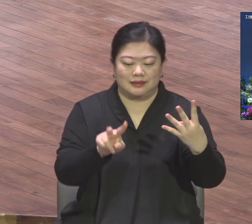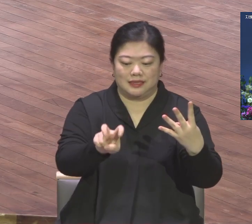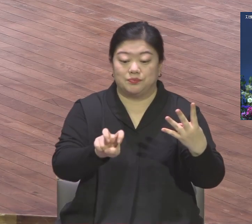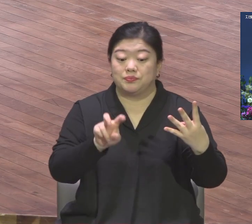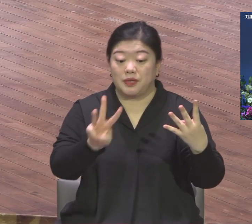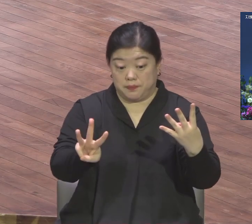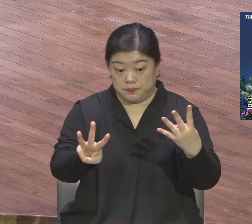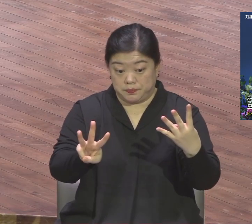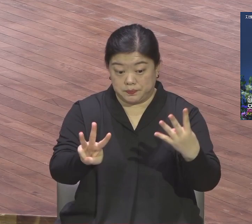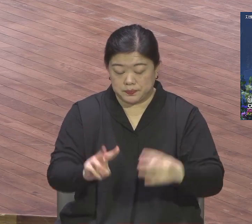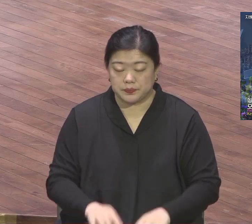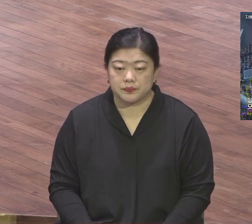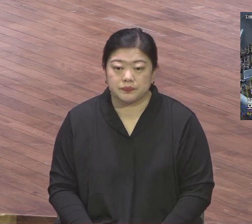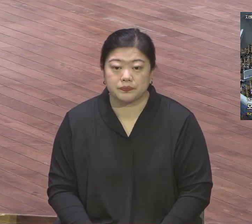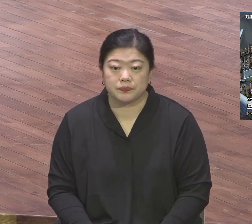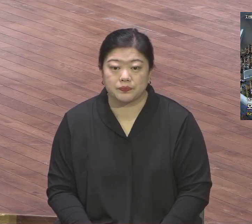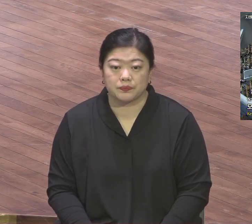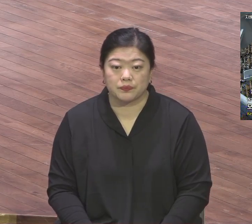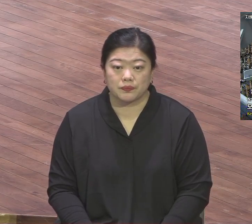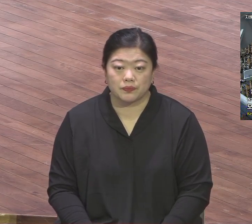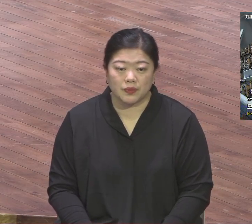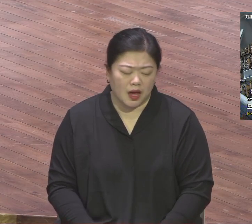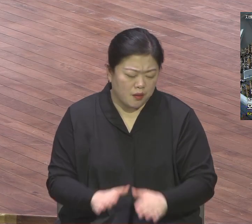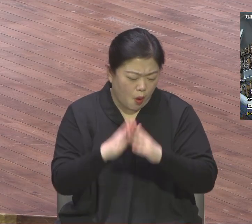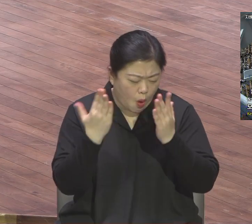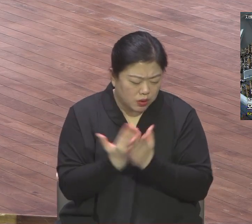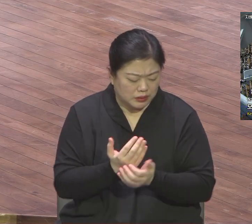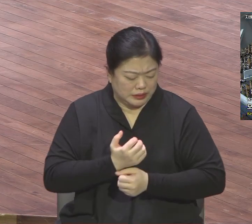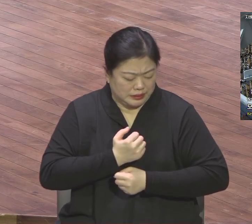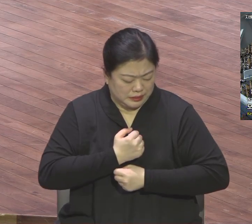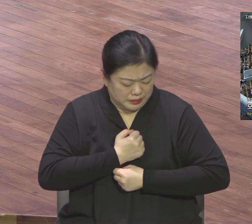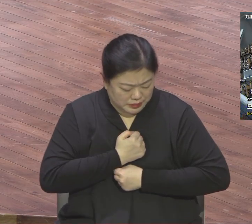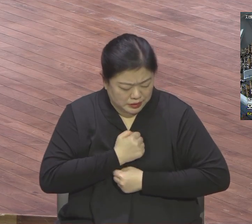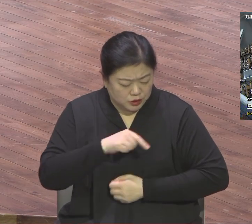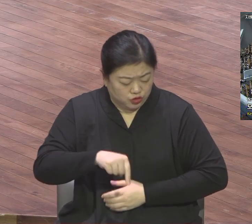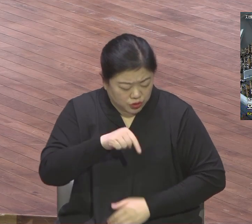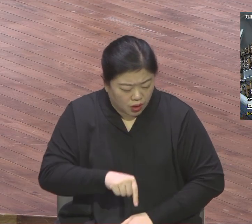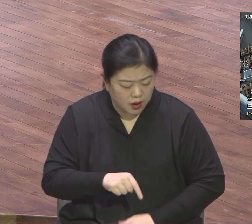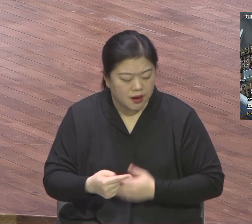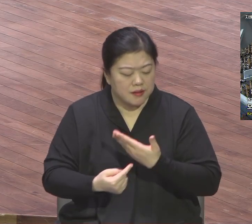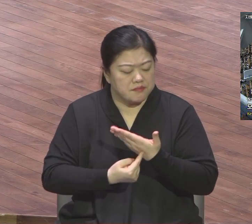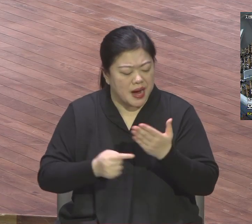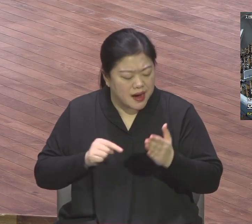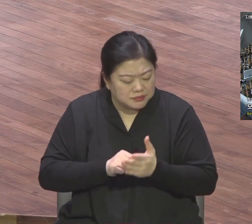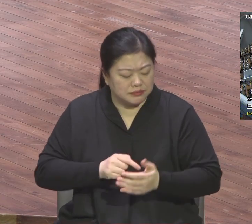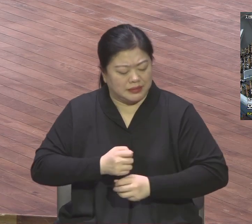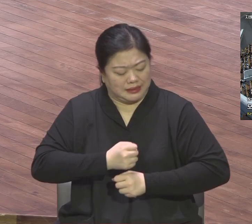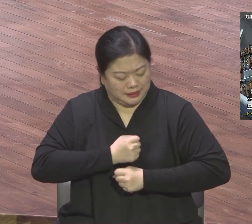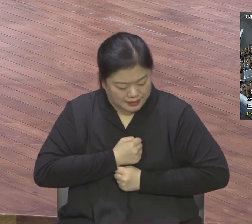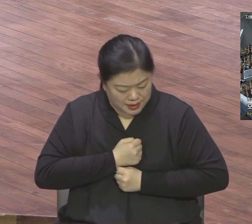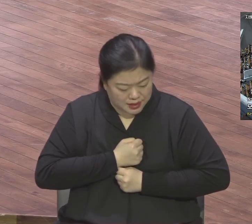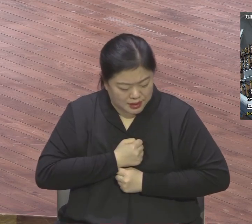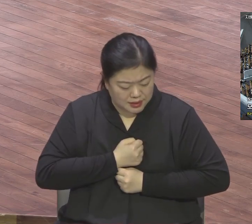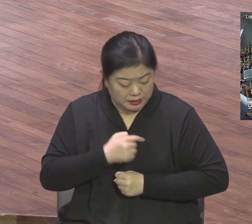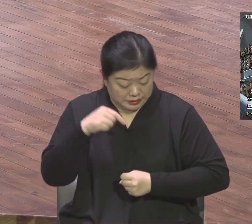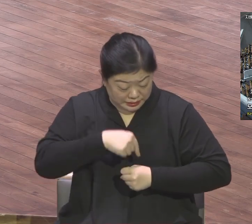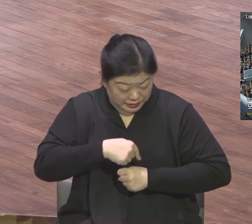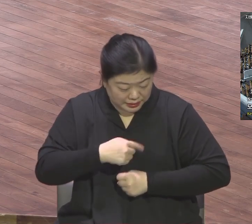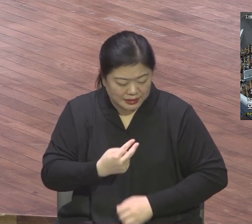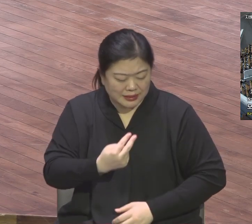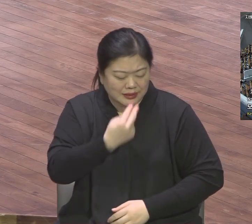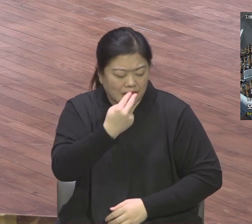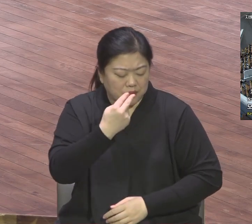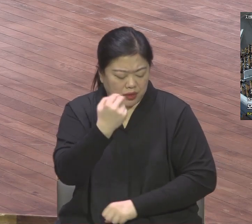강조합니다. 모든 지킬 만한 것 중에 더욱 너 마음을 지키라. 생명의 근원이